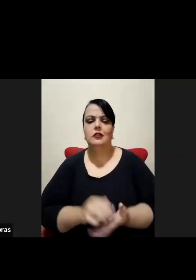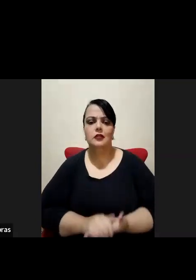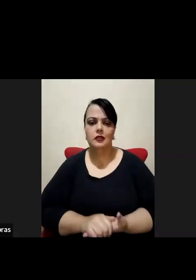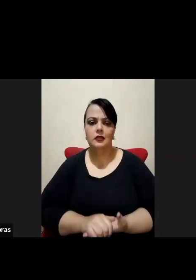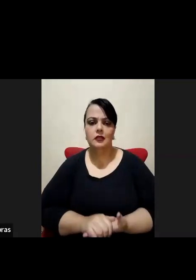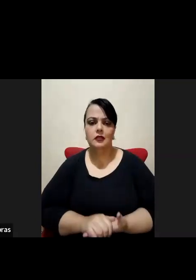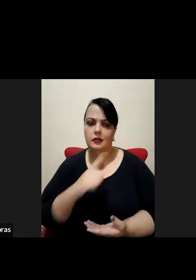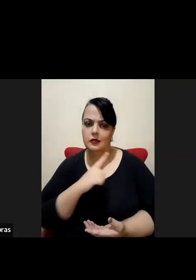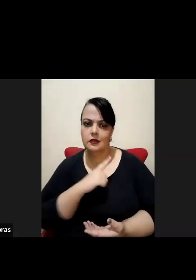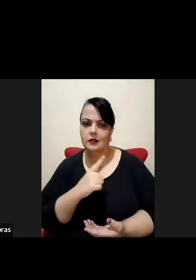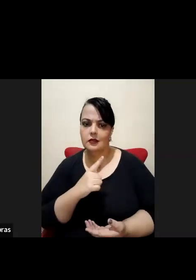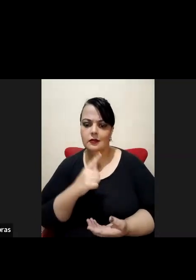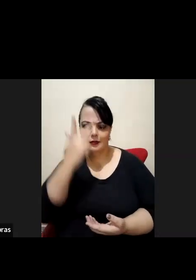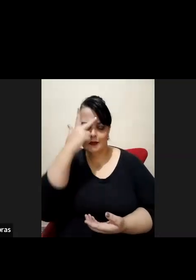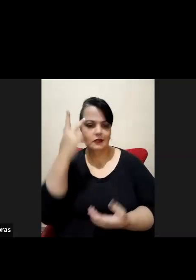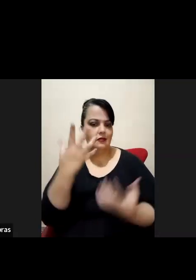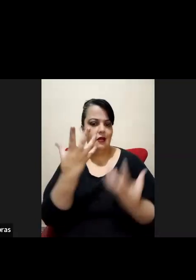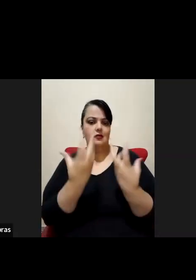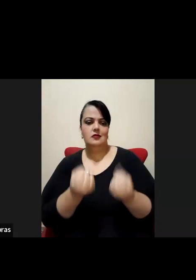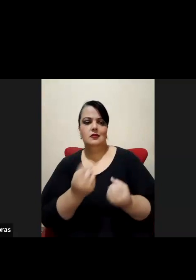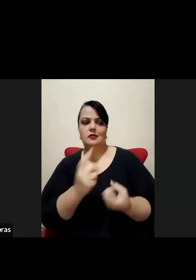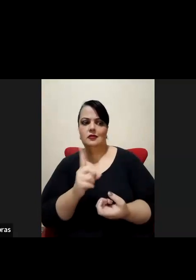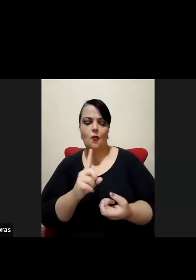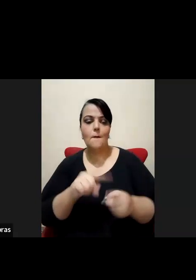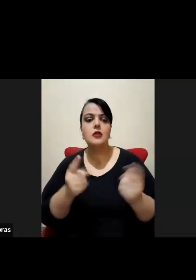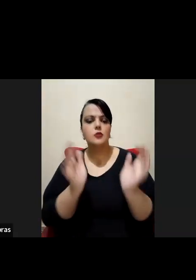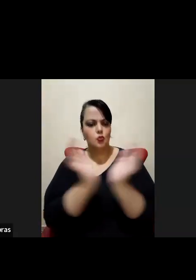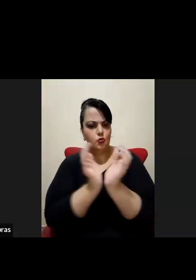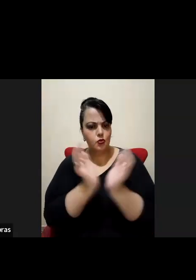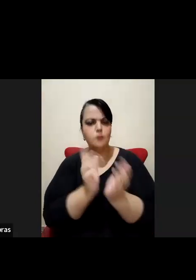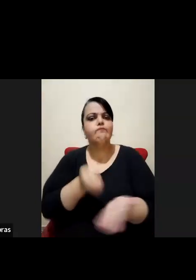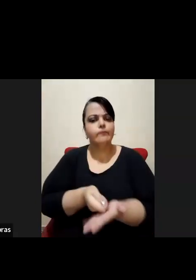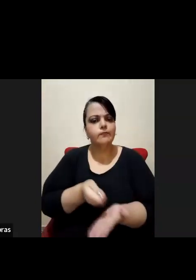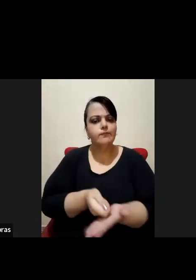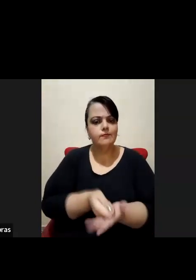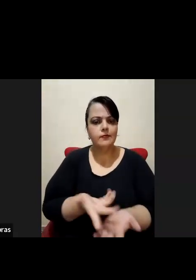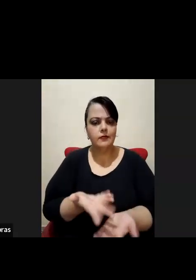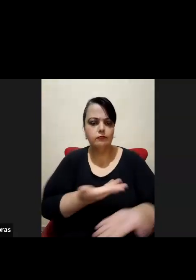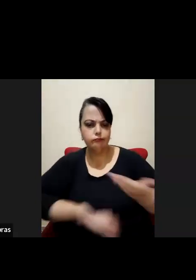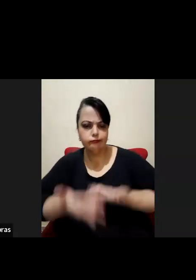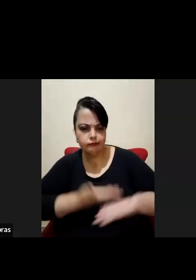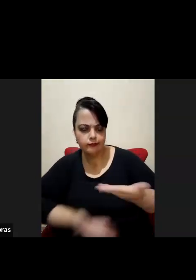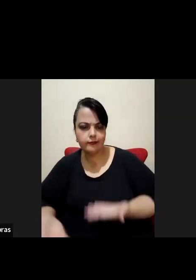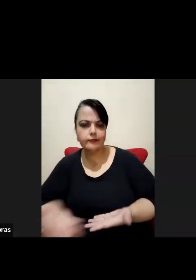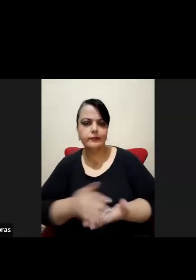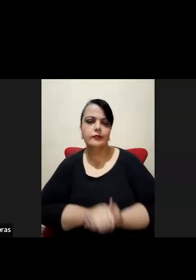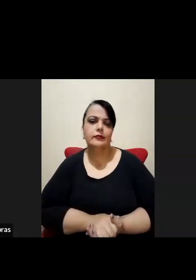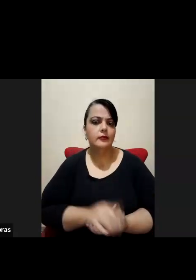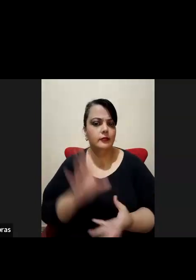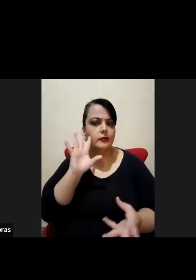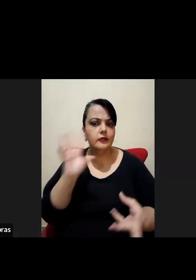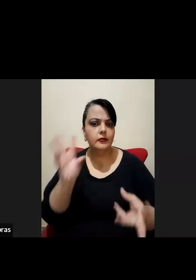até indesejadas, mas que o grupo exige que ele o faça, e nesse sentido a gente vai ter